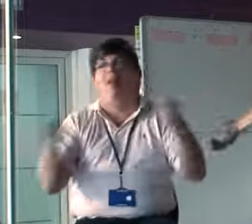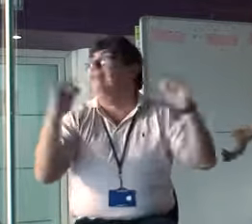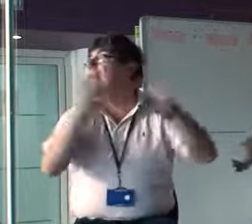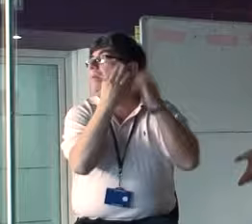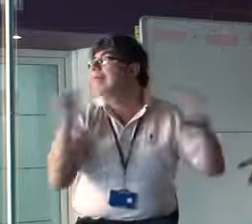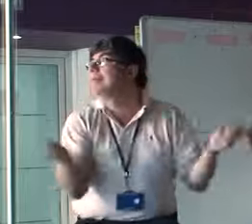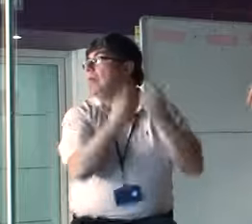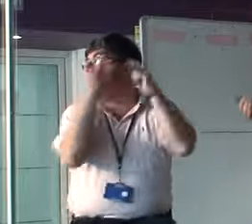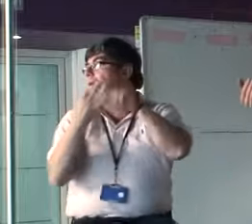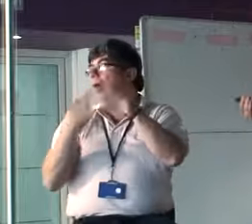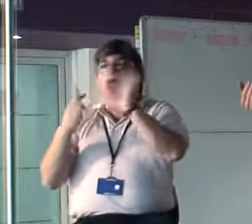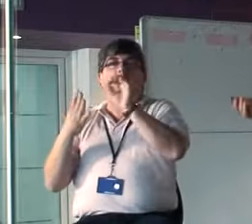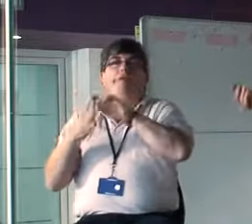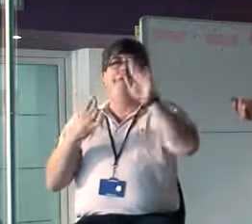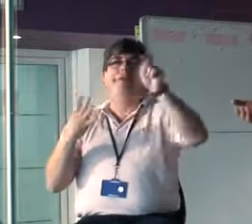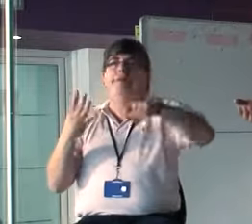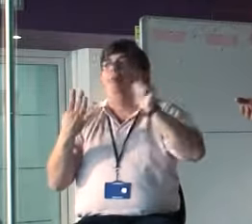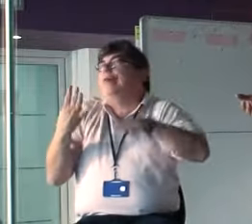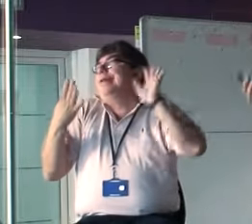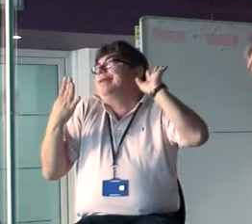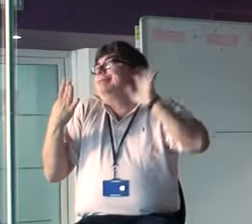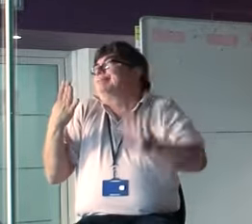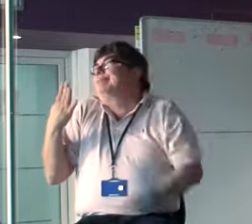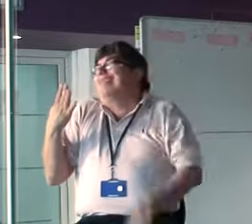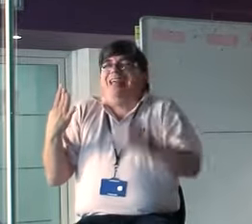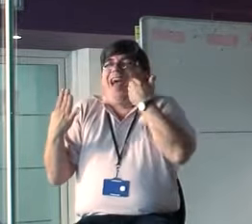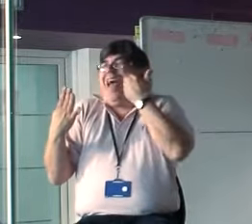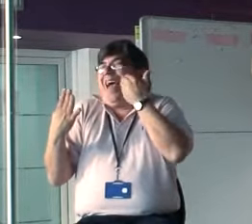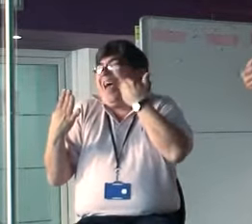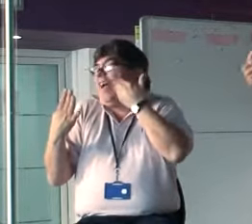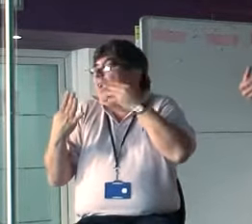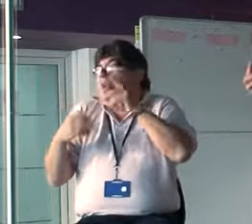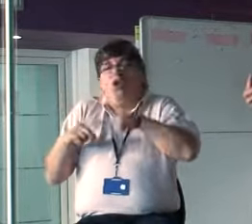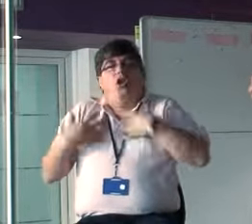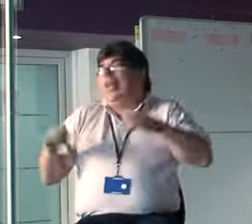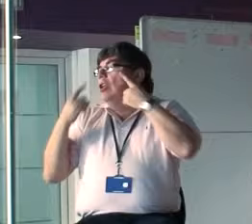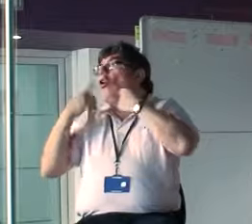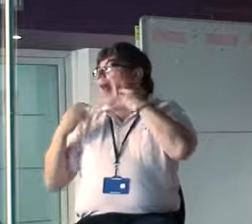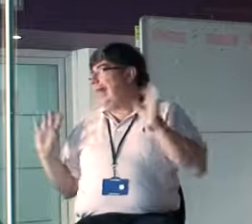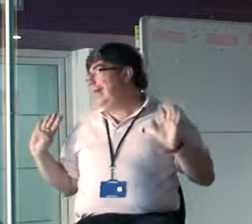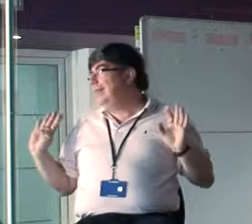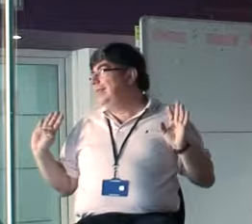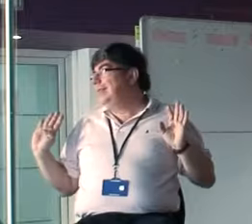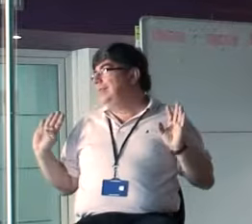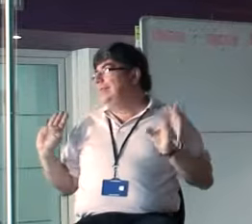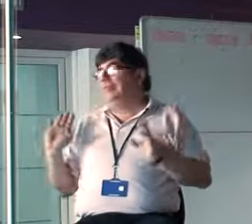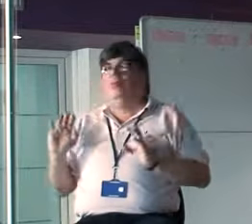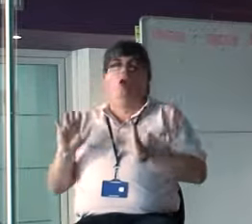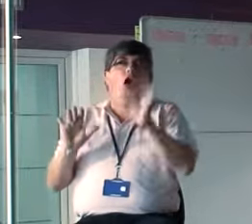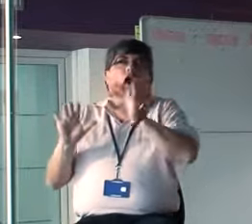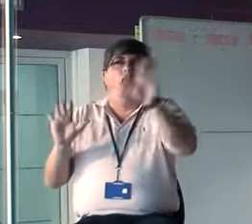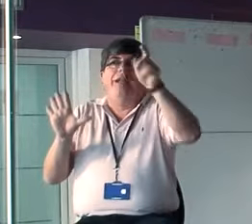familia. Su necesidad puede ser reírse porque no quiere llorar.